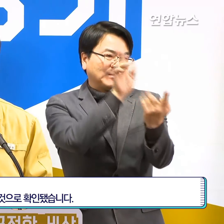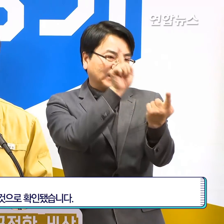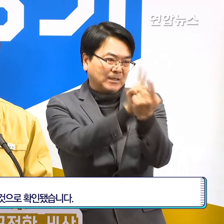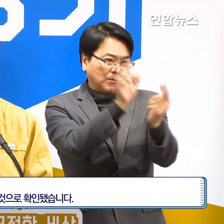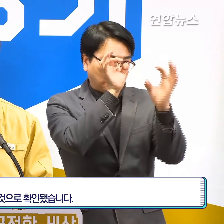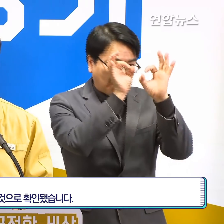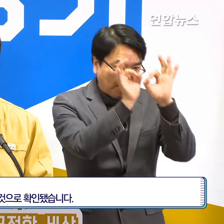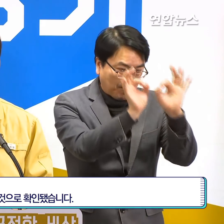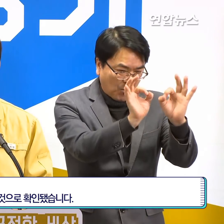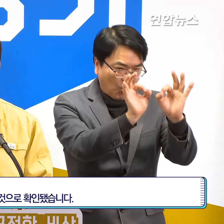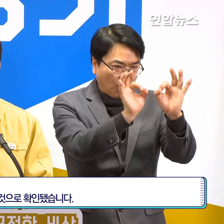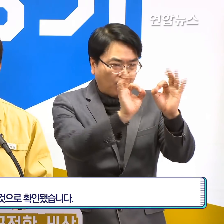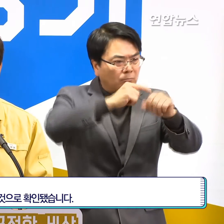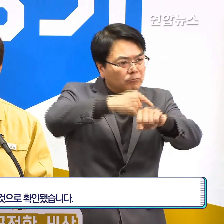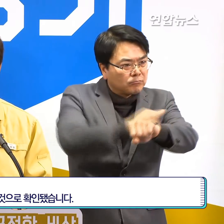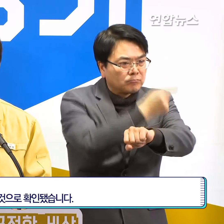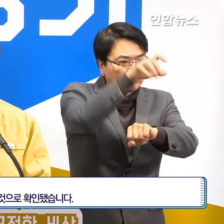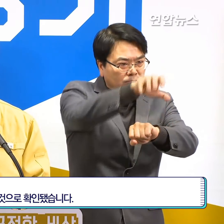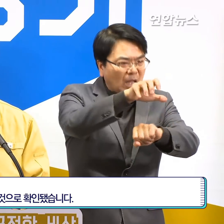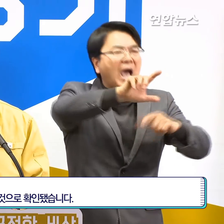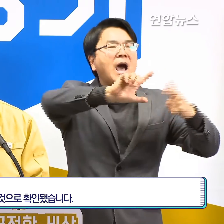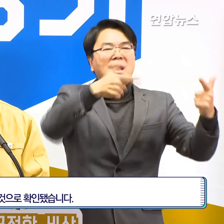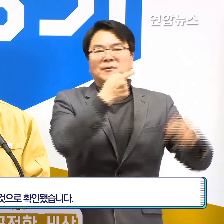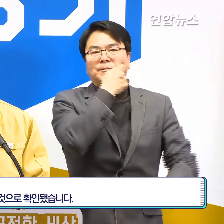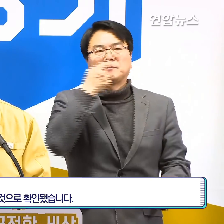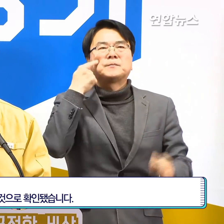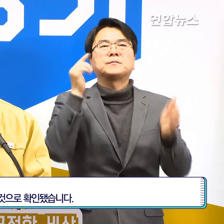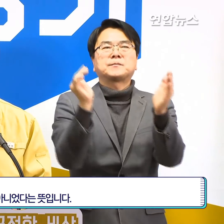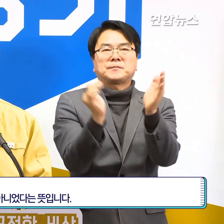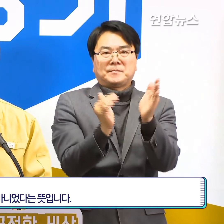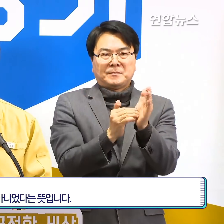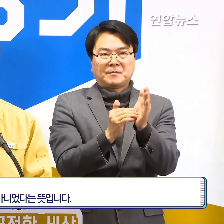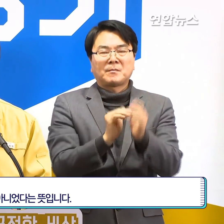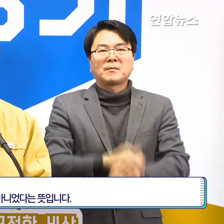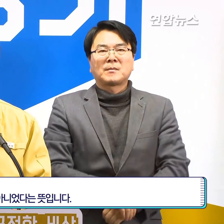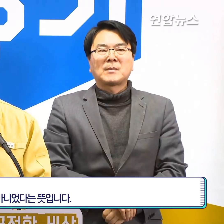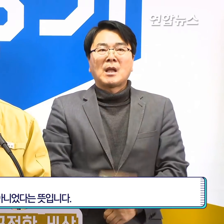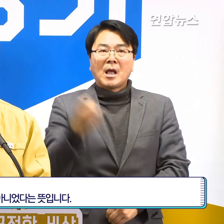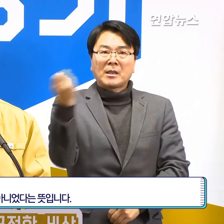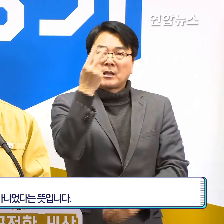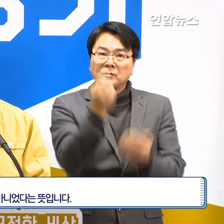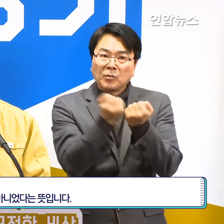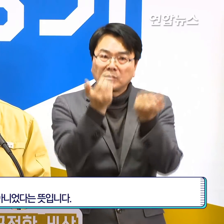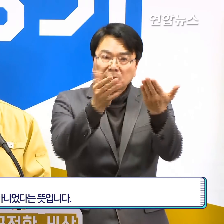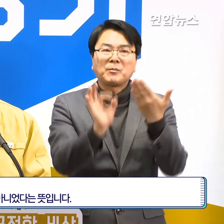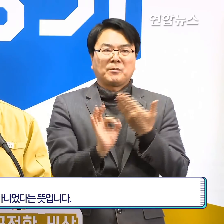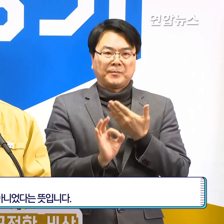시설이 아닌 것으로 확인됐습니다. 다시 말씀드리면